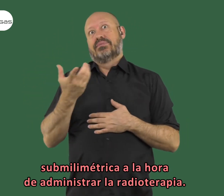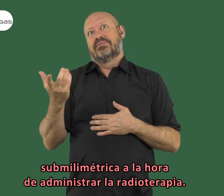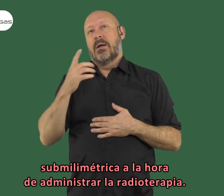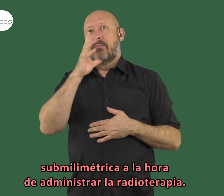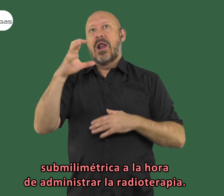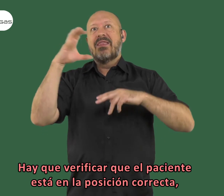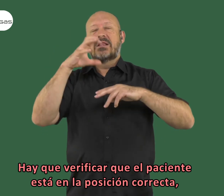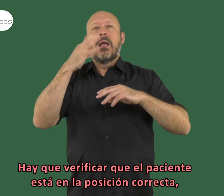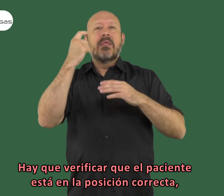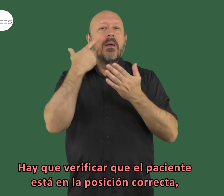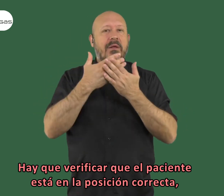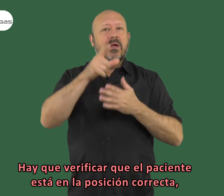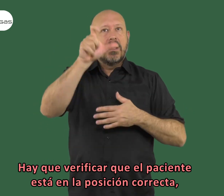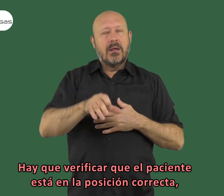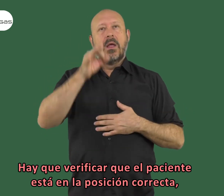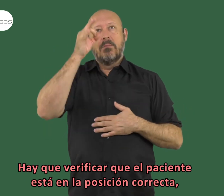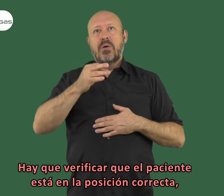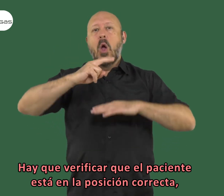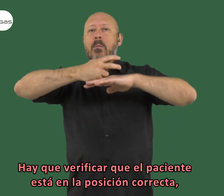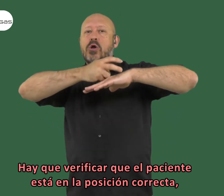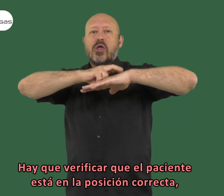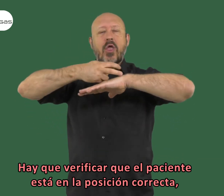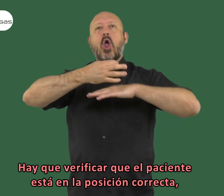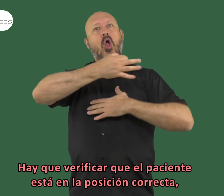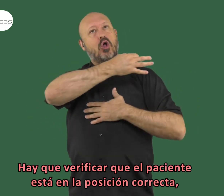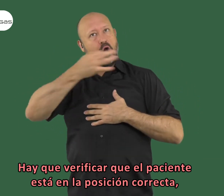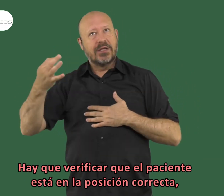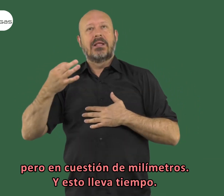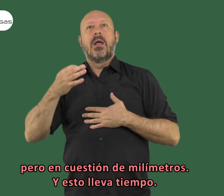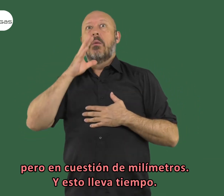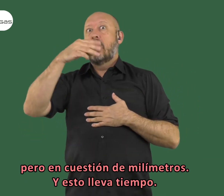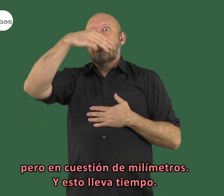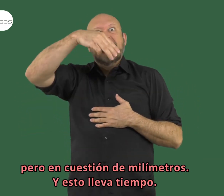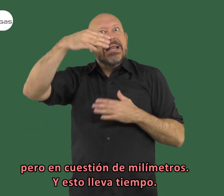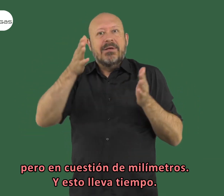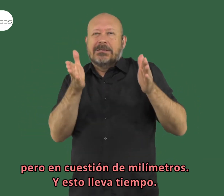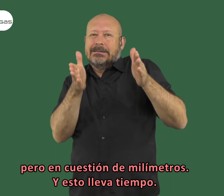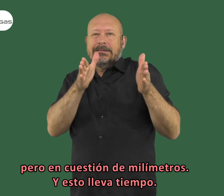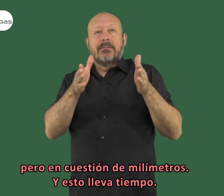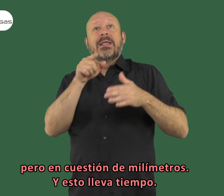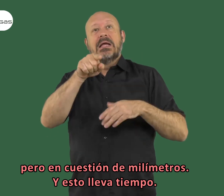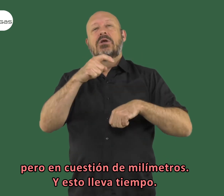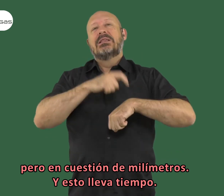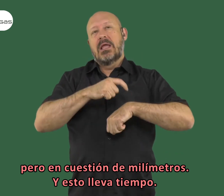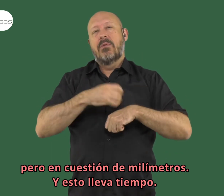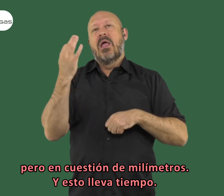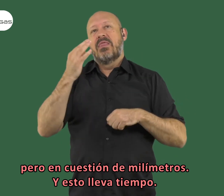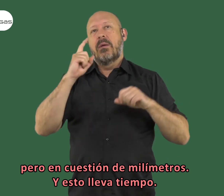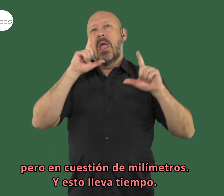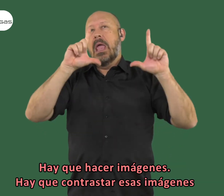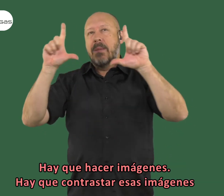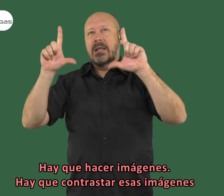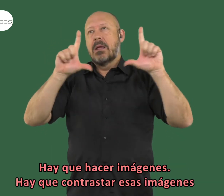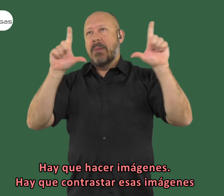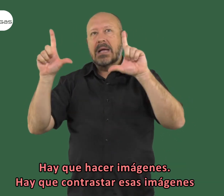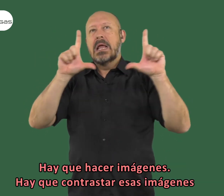la radioterapia, ¿no? Hay que verificar que el paciente está en la posición correcta en cuestión de milímetros, ¿no? Y esto pues lleva tiempo, hay que